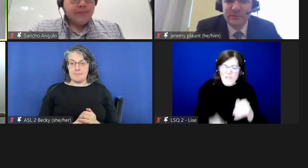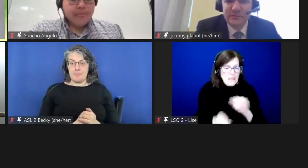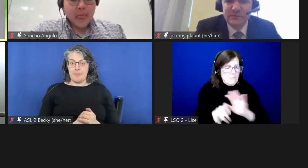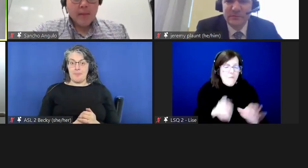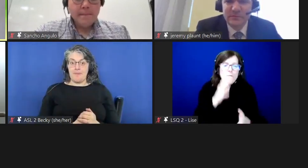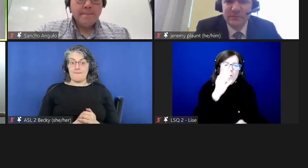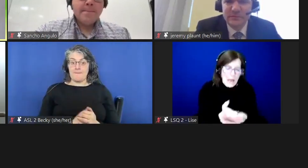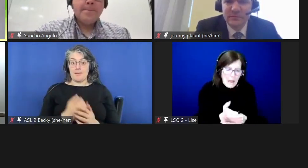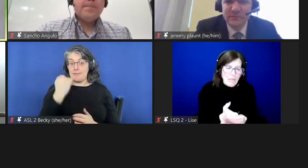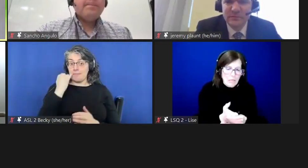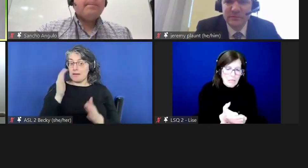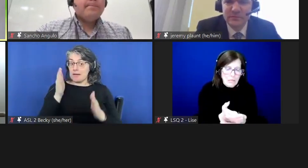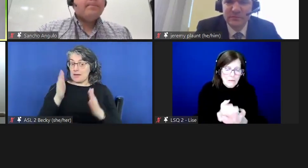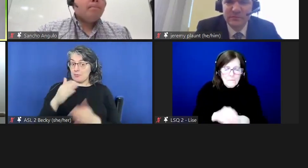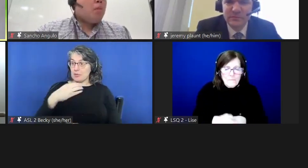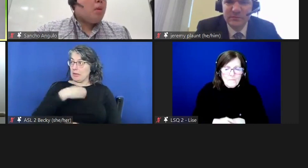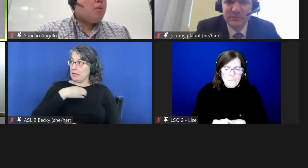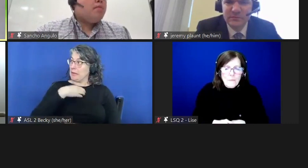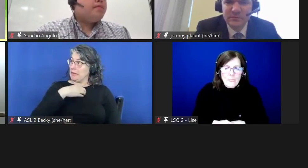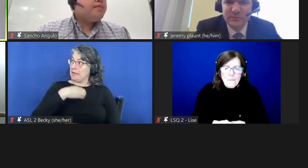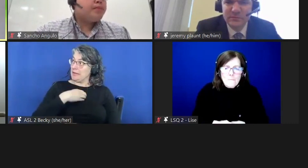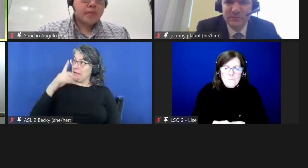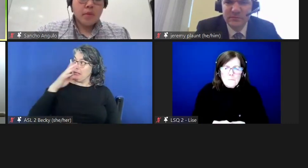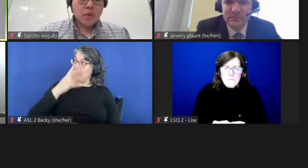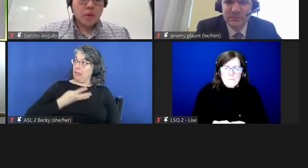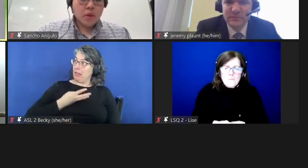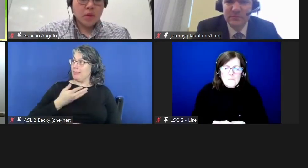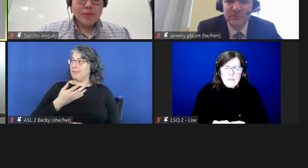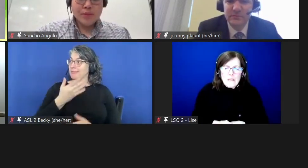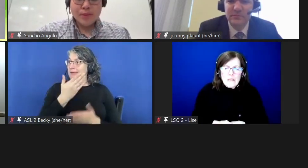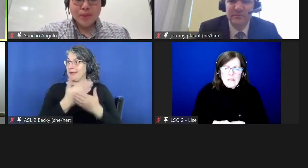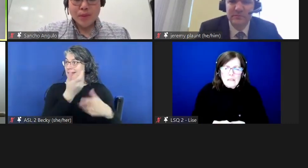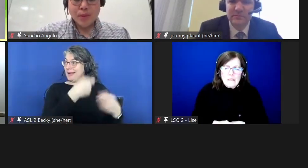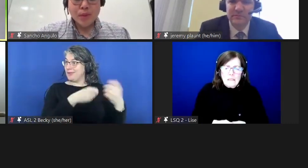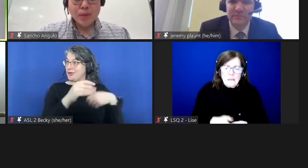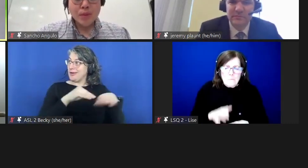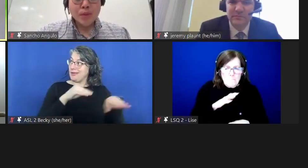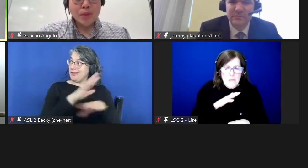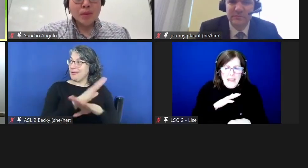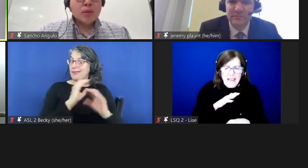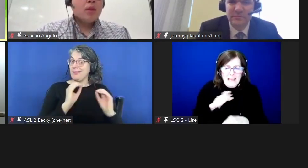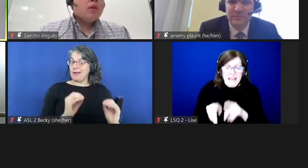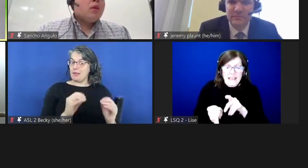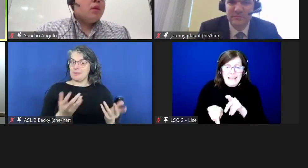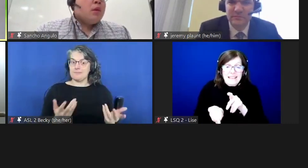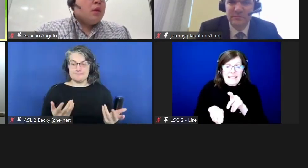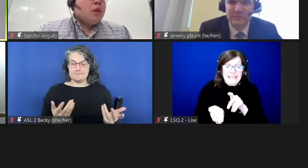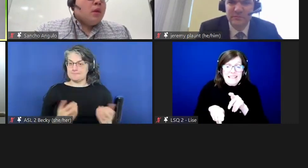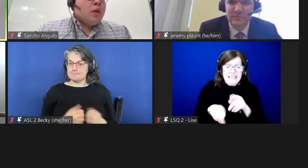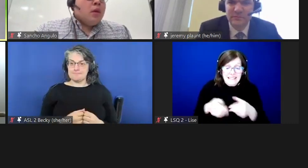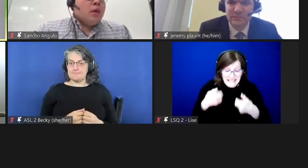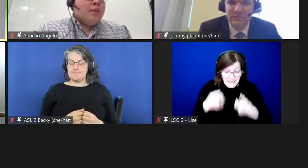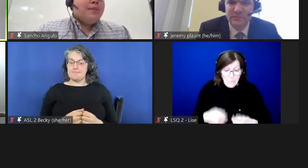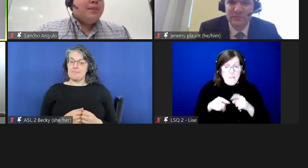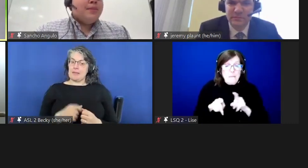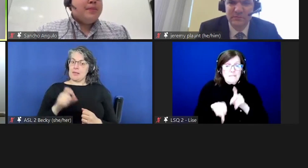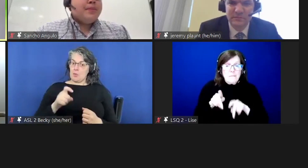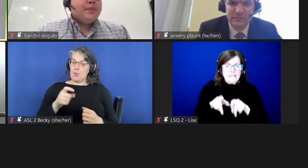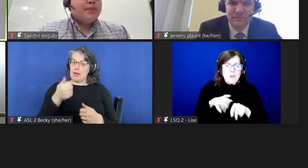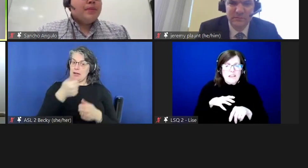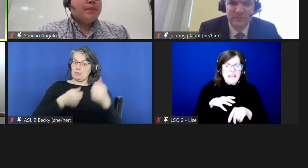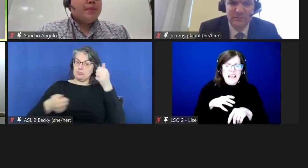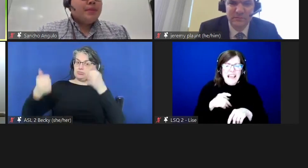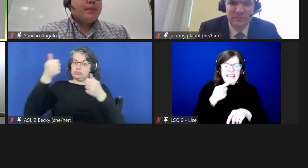Mais ce n'est pas forcément la personne qui est la victime directe qui est la mieux placée pour en juger.